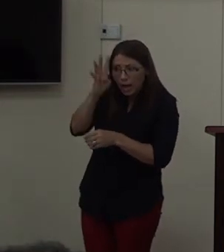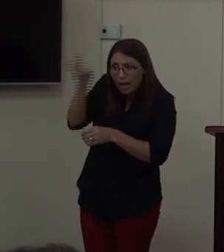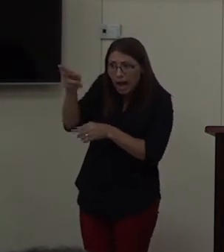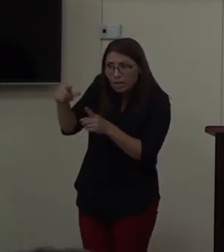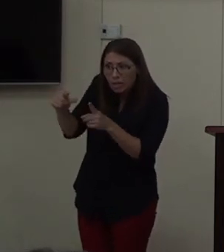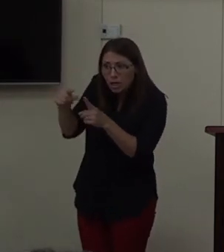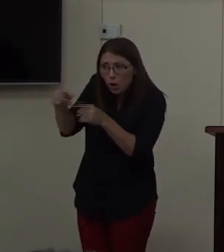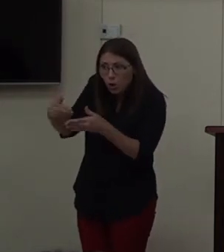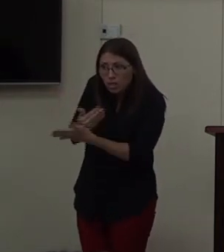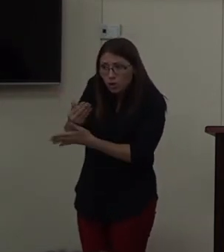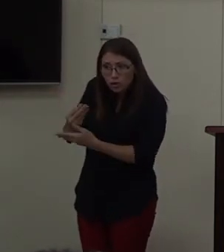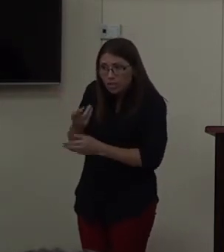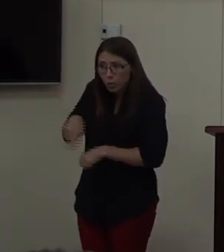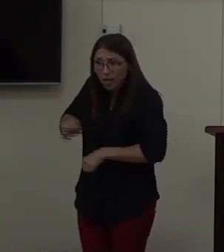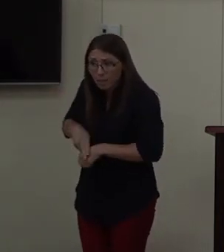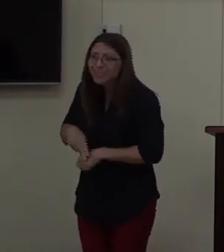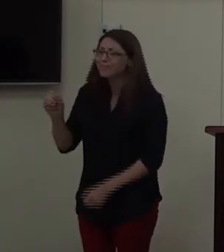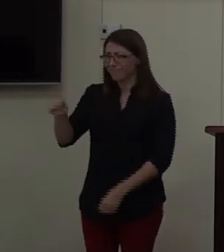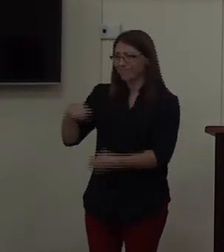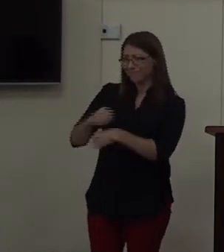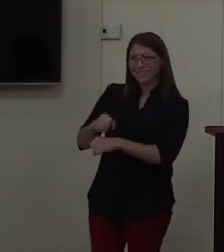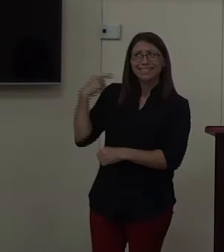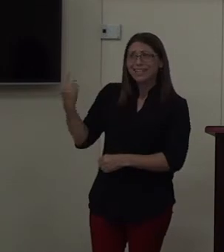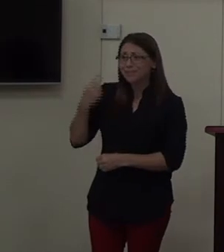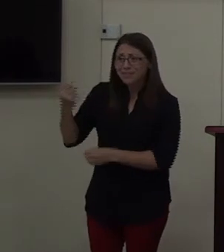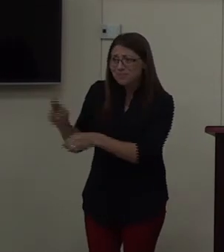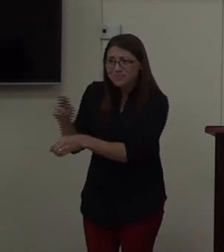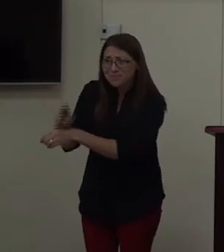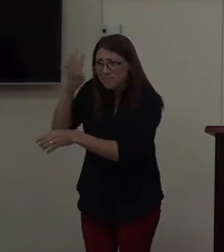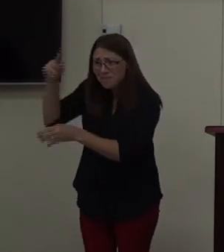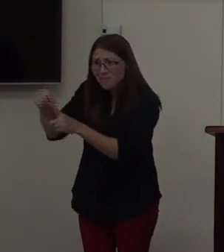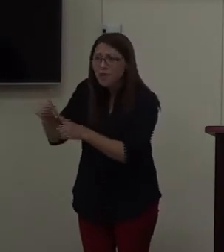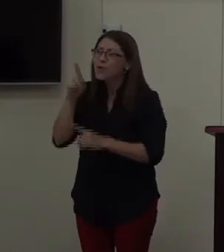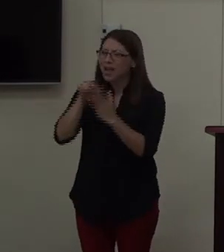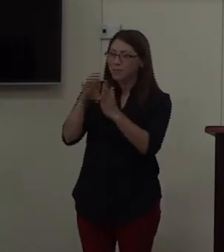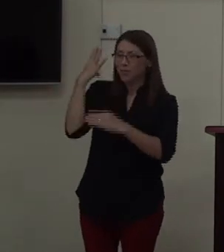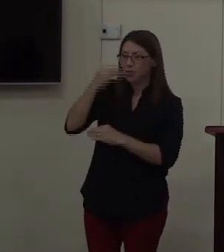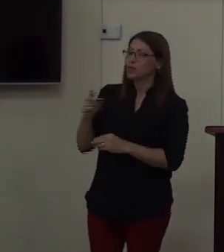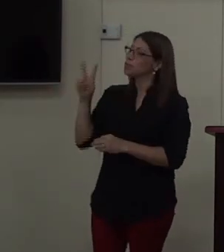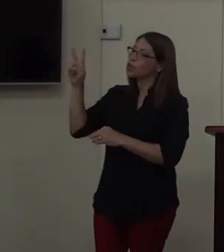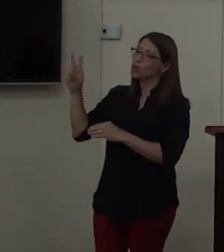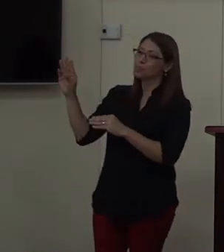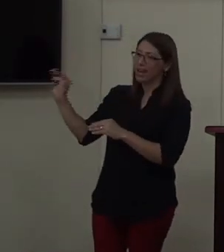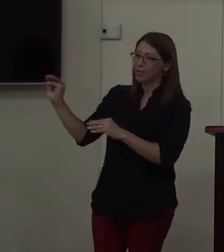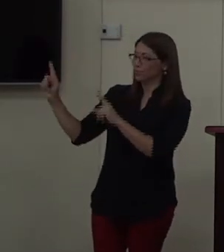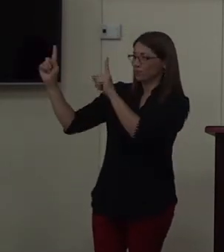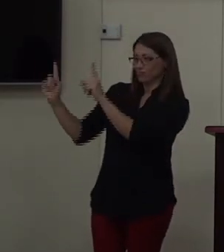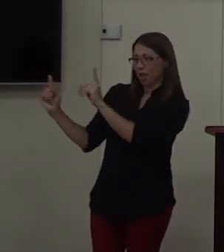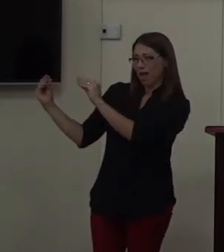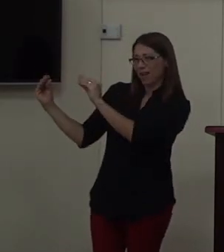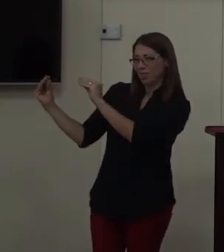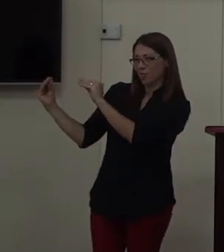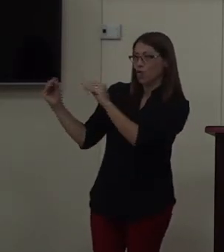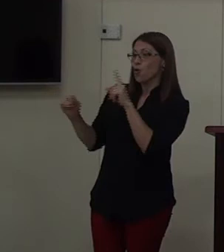pasan creando neologismos. Un ejemplo de los más lindos que yo me he encontrado, estaban dos malecos hablando, ¿verdad? Y uno le quería decir al otro que fue a